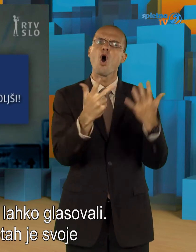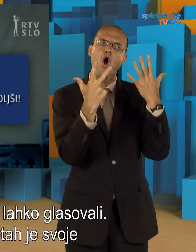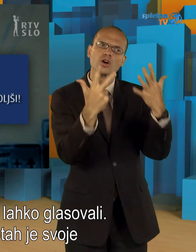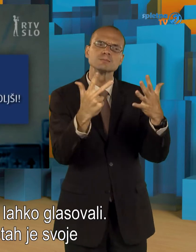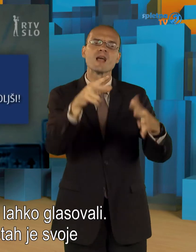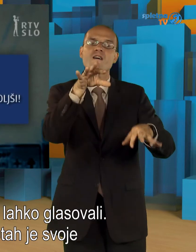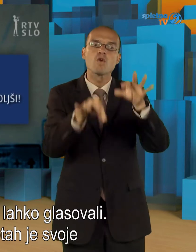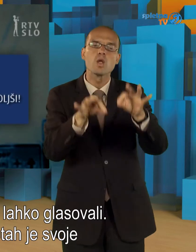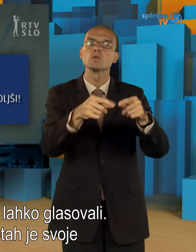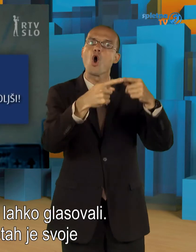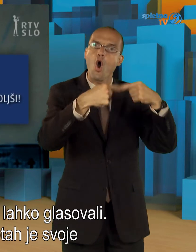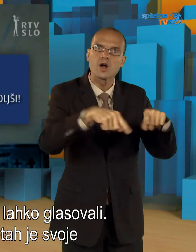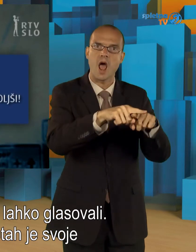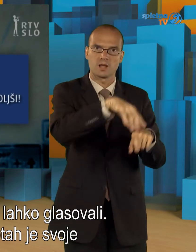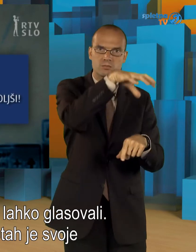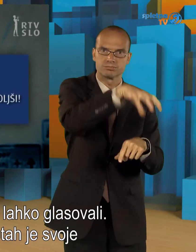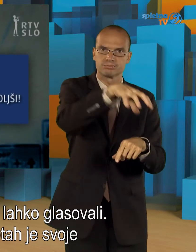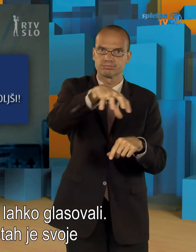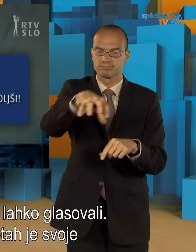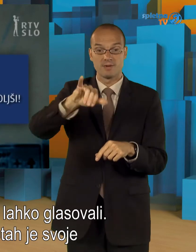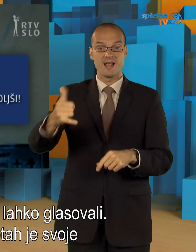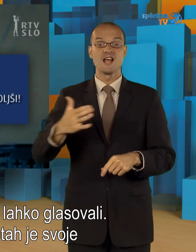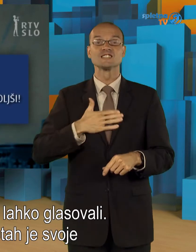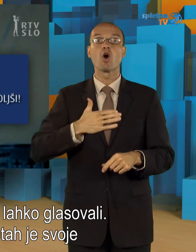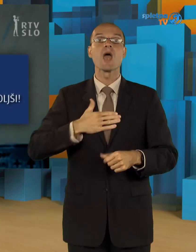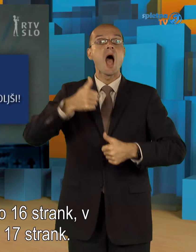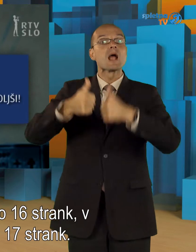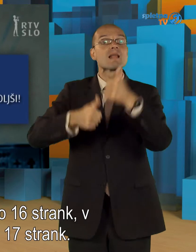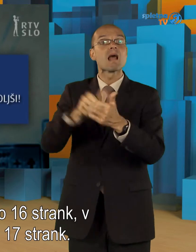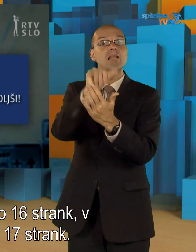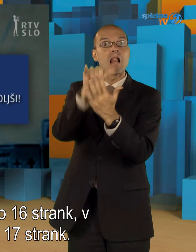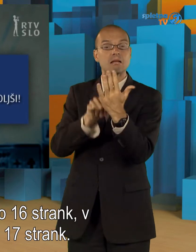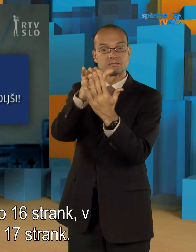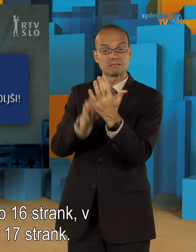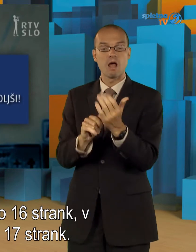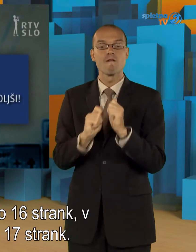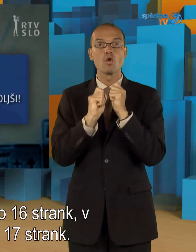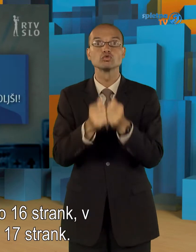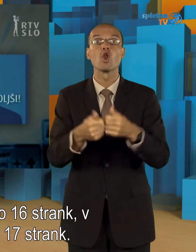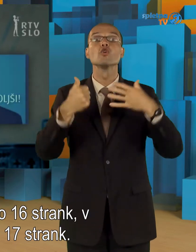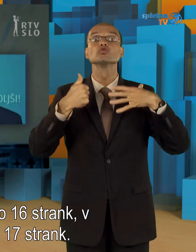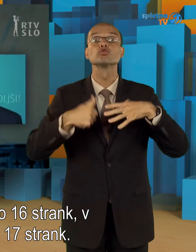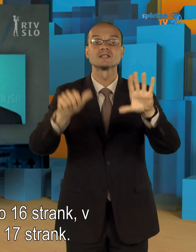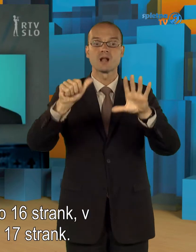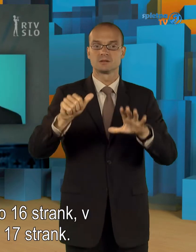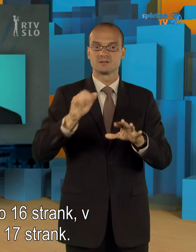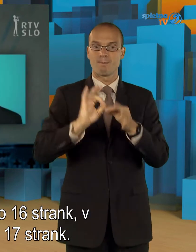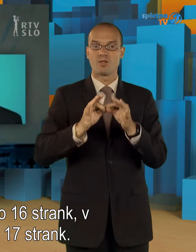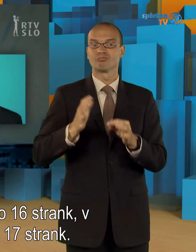V 8 volilnih enotah je svoje kandidatne liste vložilo 16 strank, v volilni enoti Ptuj pa 17